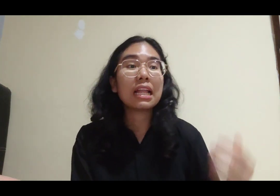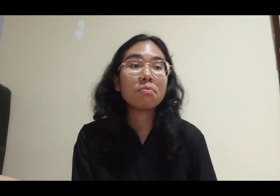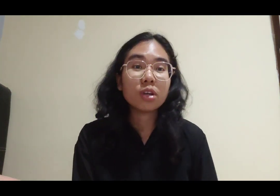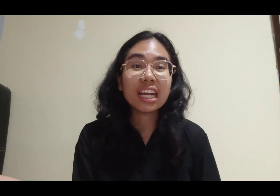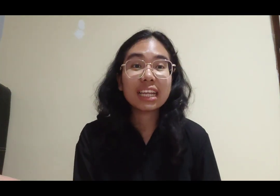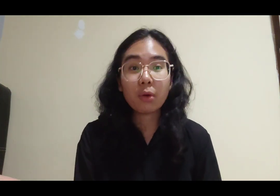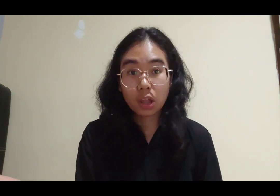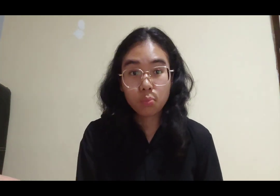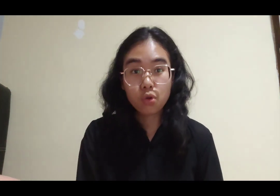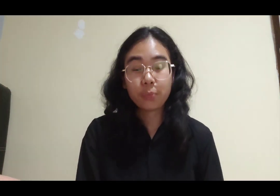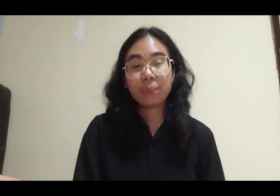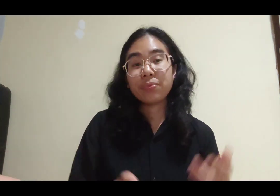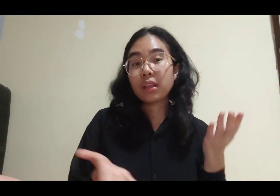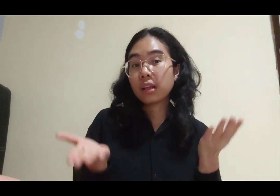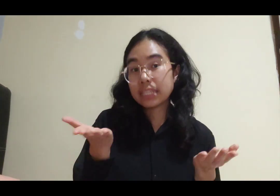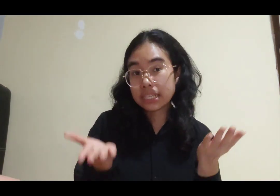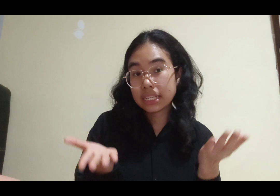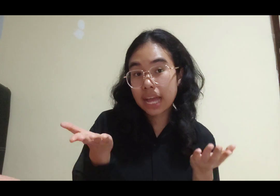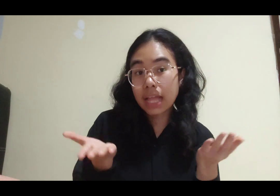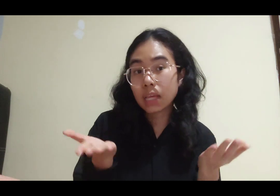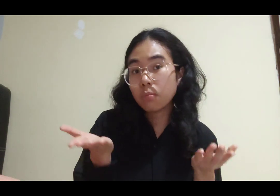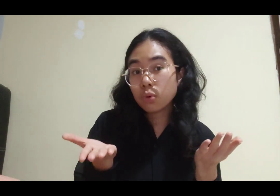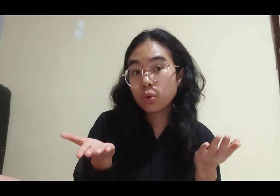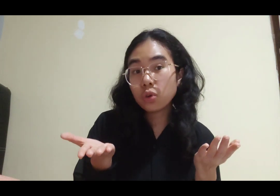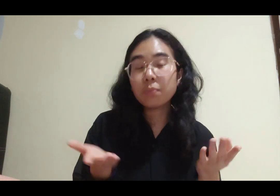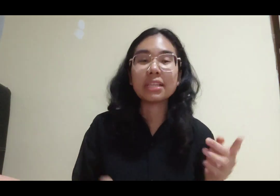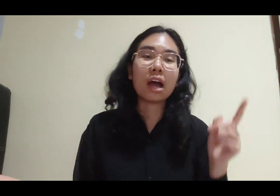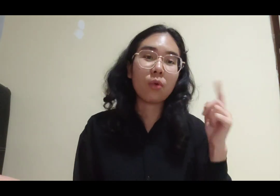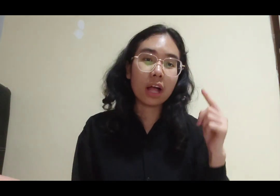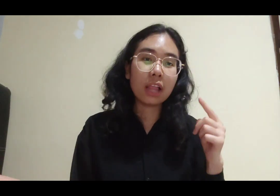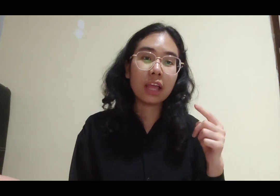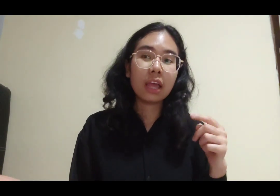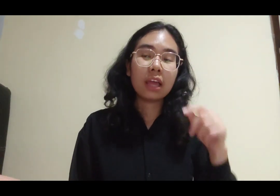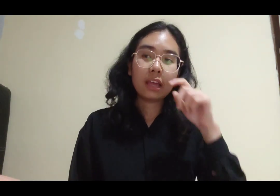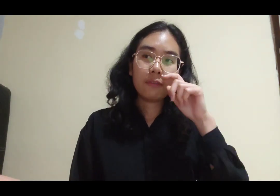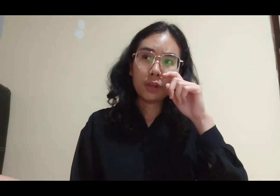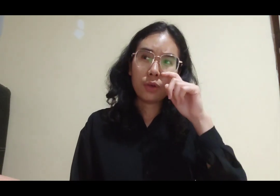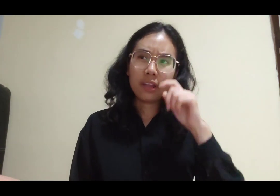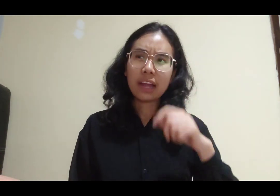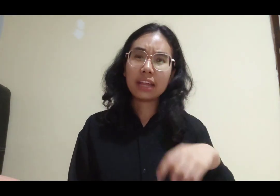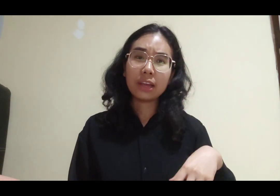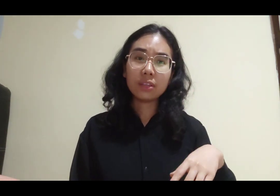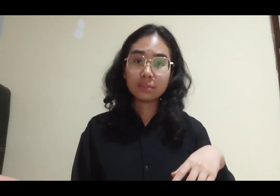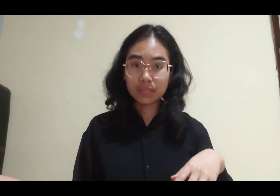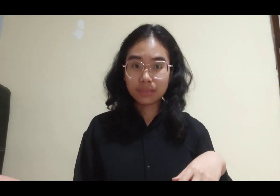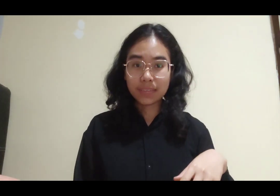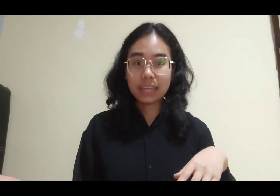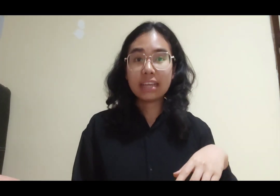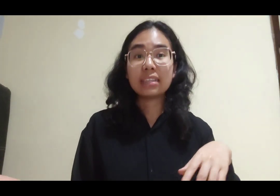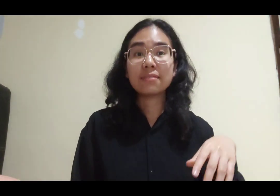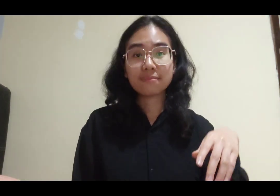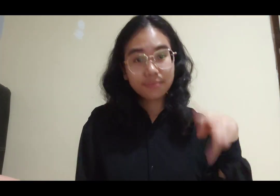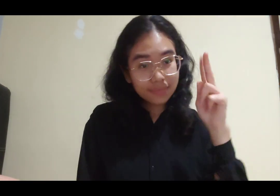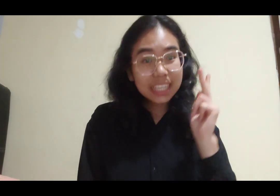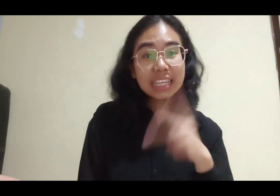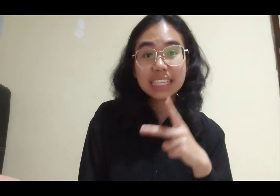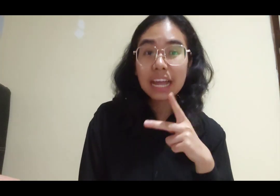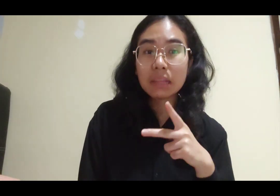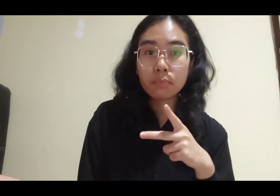sekalipun kan artinya walaupun. Sekalipun, pas awal videonya Kak Diego sempat bikinnya Sekalipun